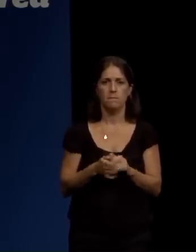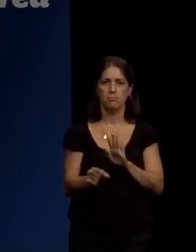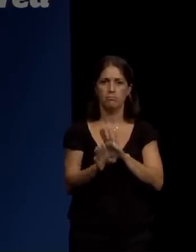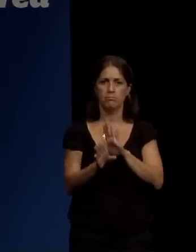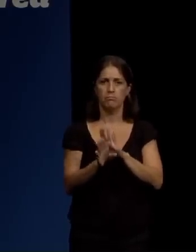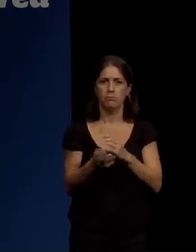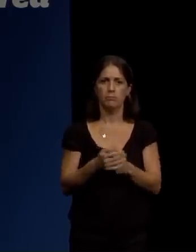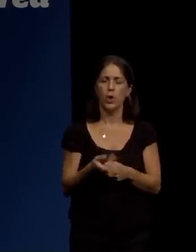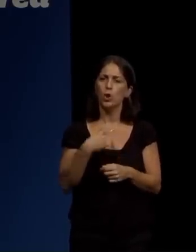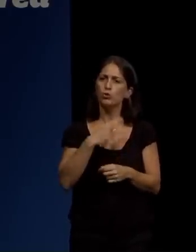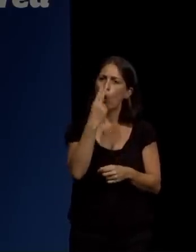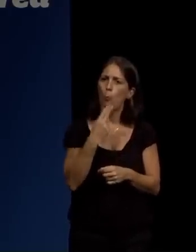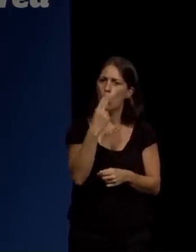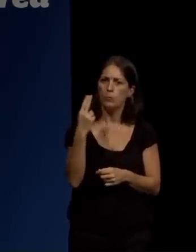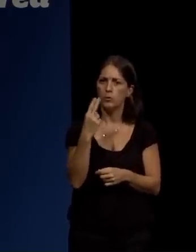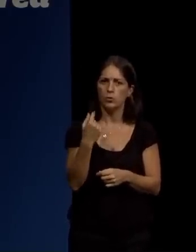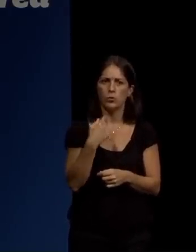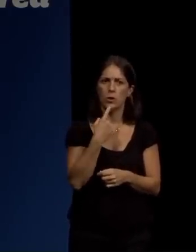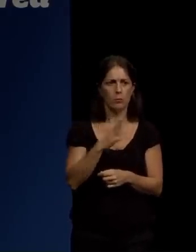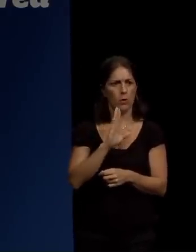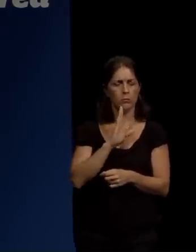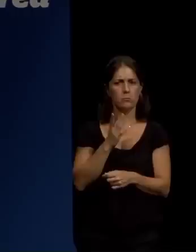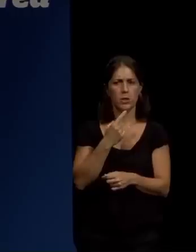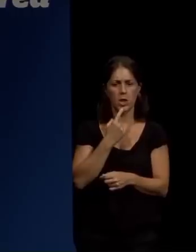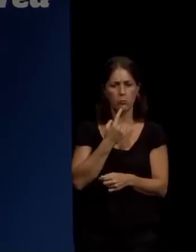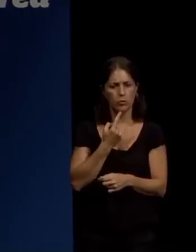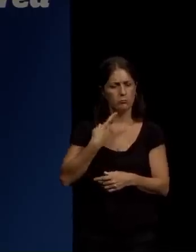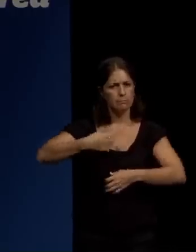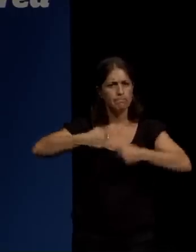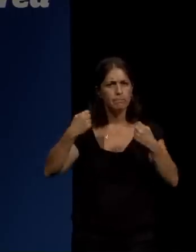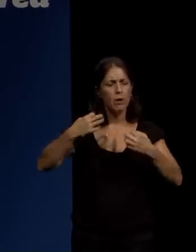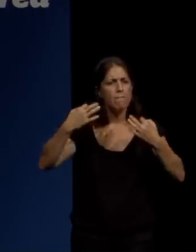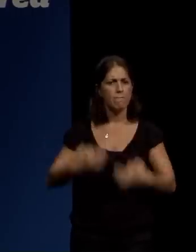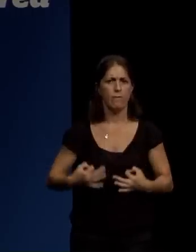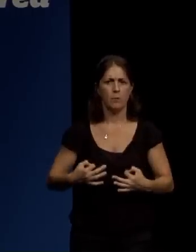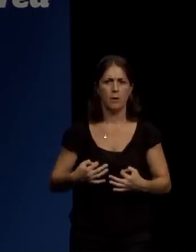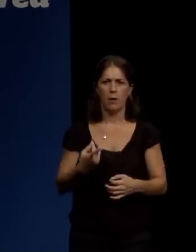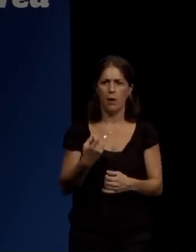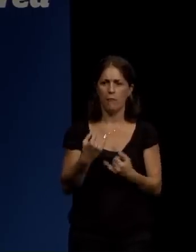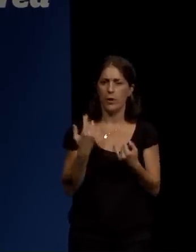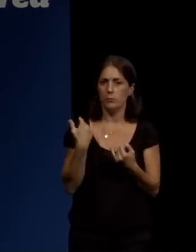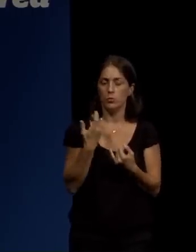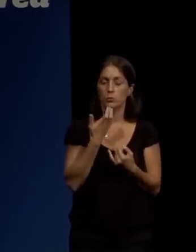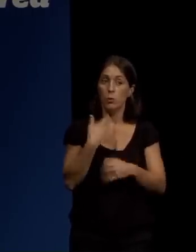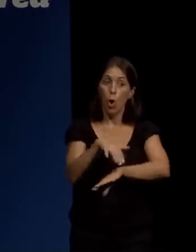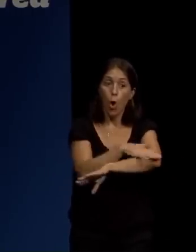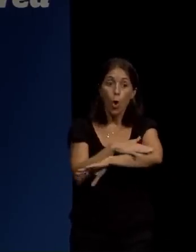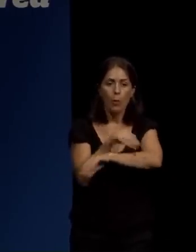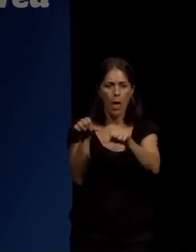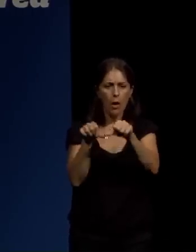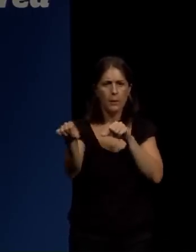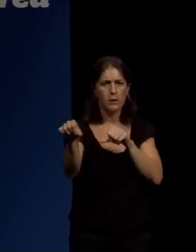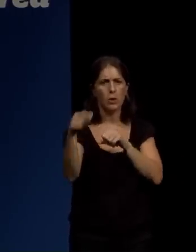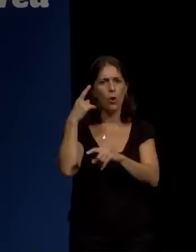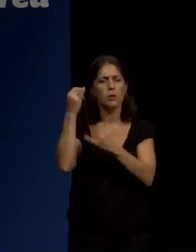Estamos tamén comprometidos, e así o dixemos, ca derogación firme e desde o primeiro momento en que podamos facelo como goberno galego para